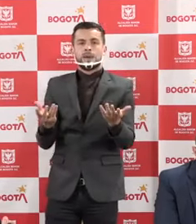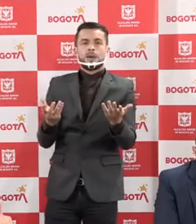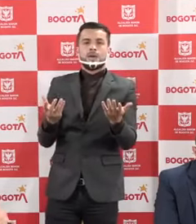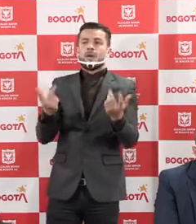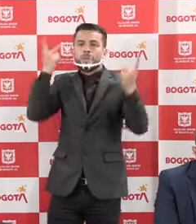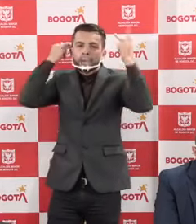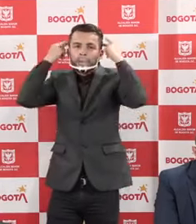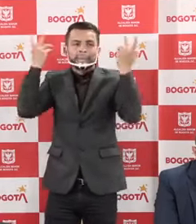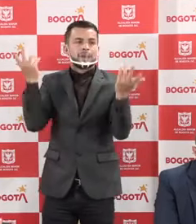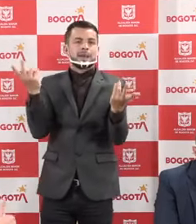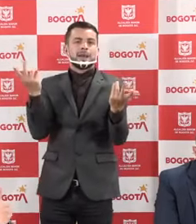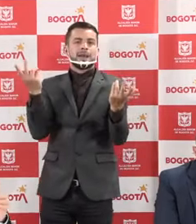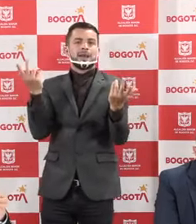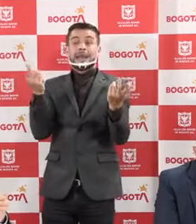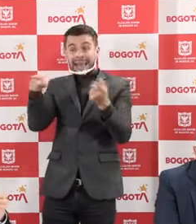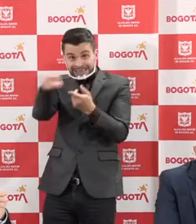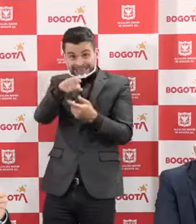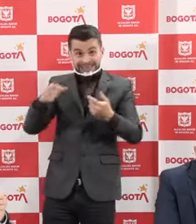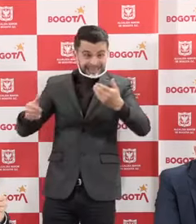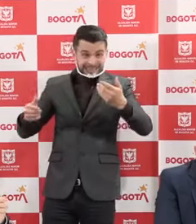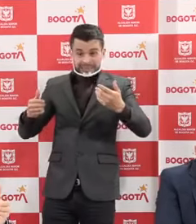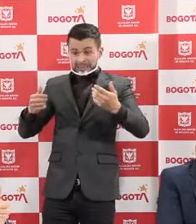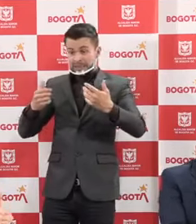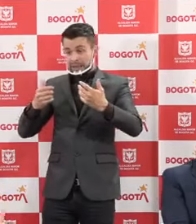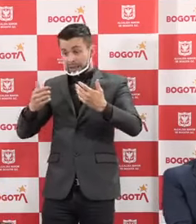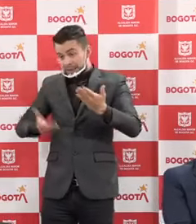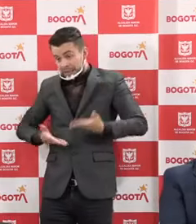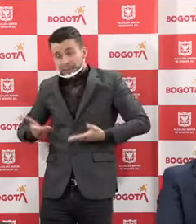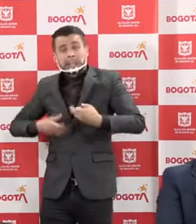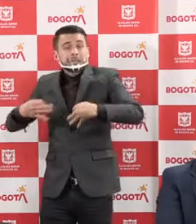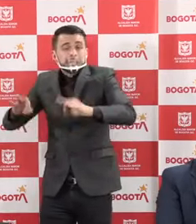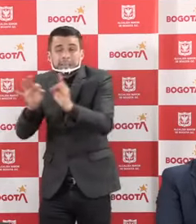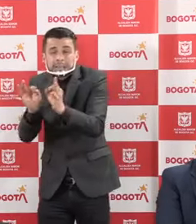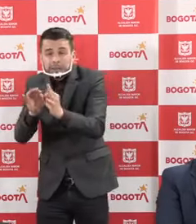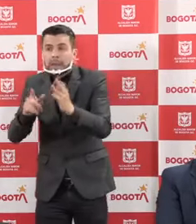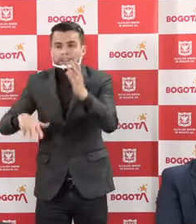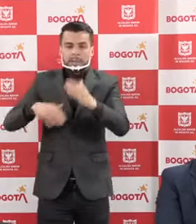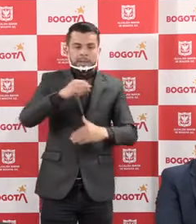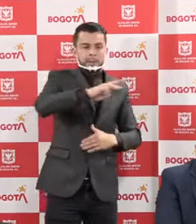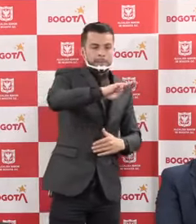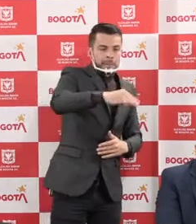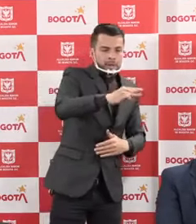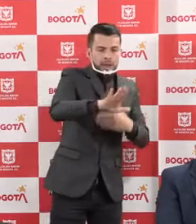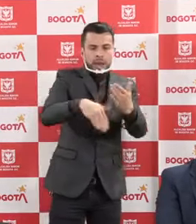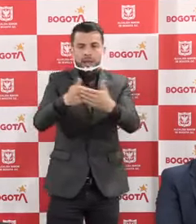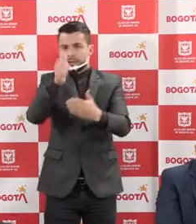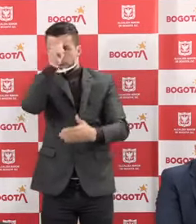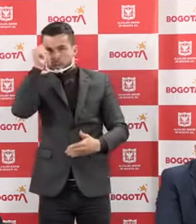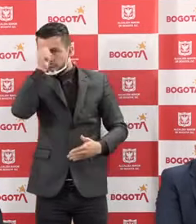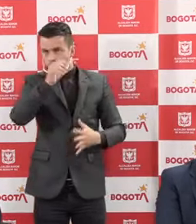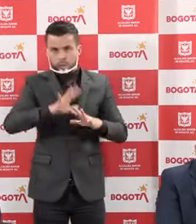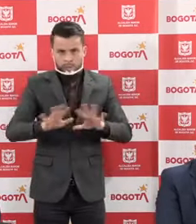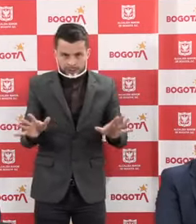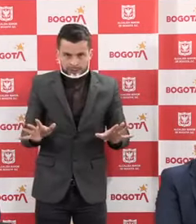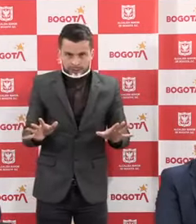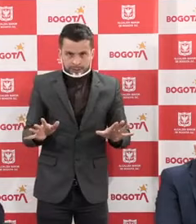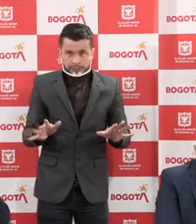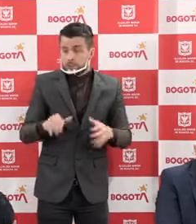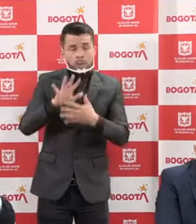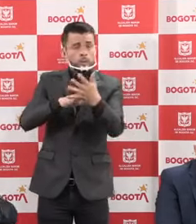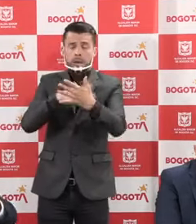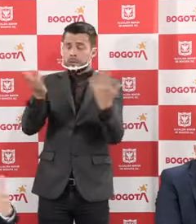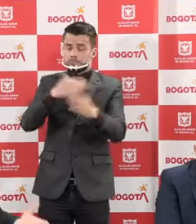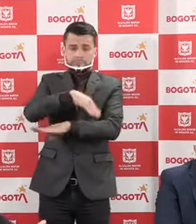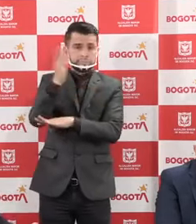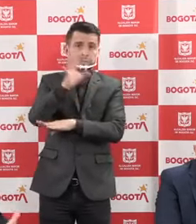peluquería todo ese comercio al pormenor funciona desde el día miércoles hasta el día domingo sin restricción de horario como